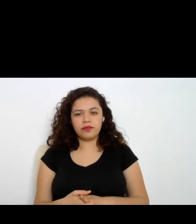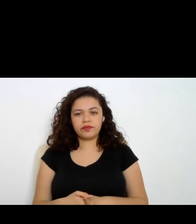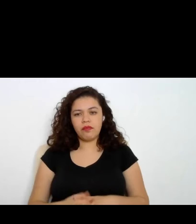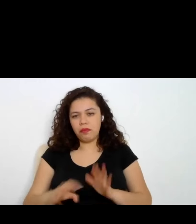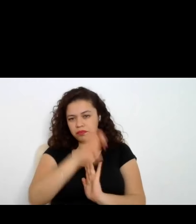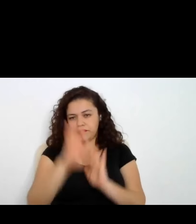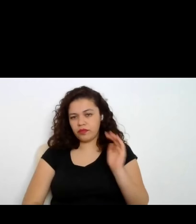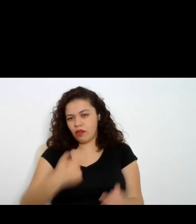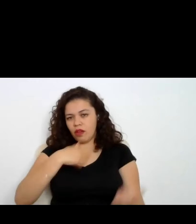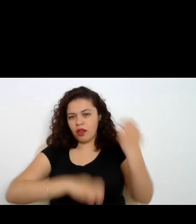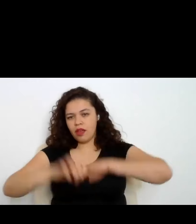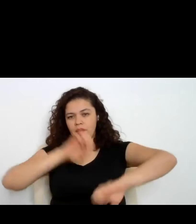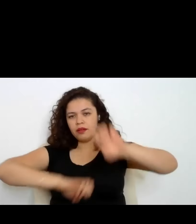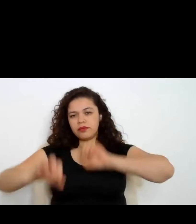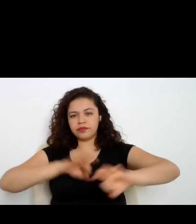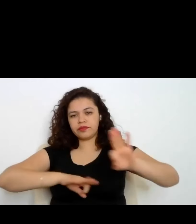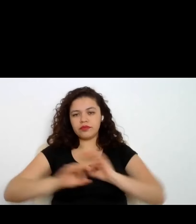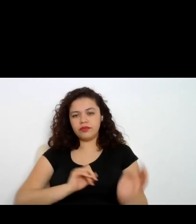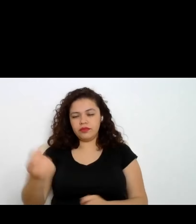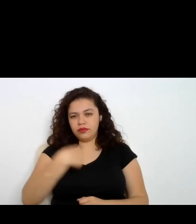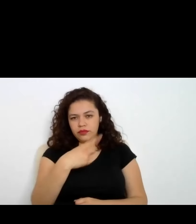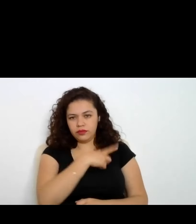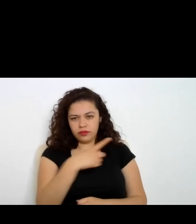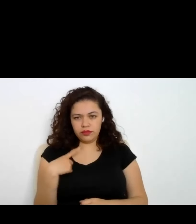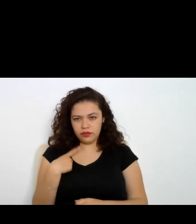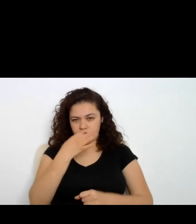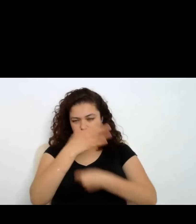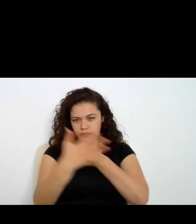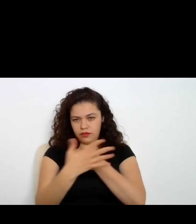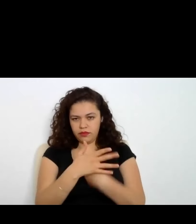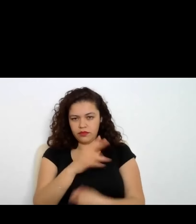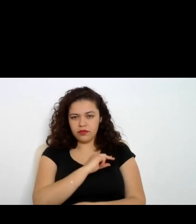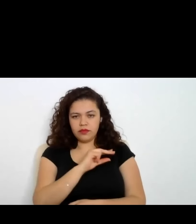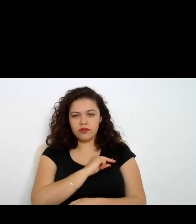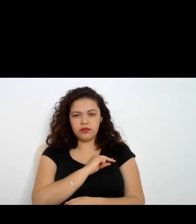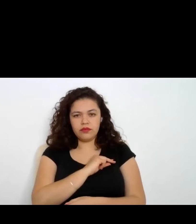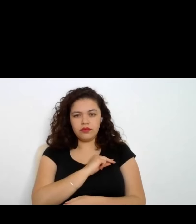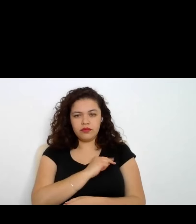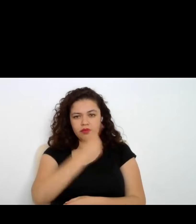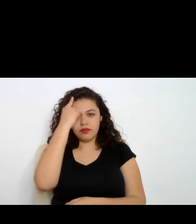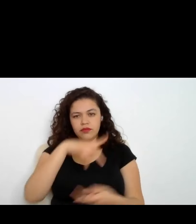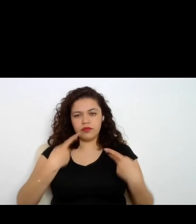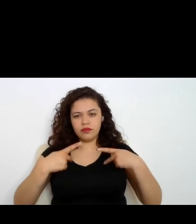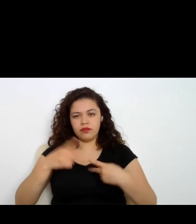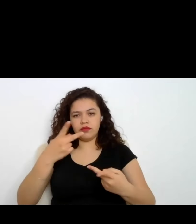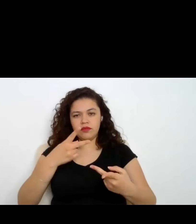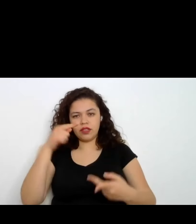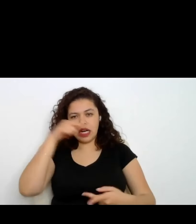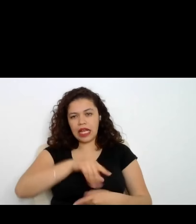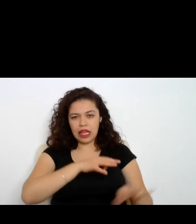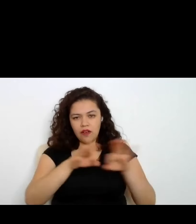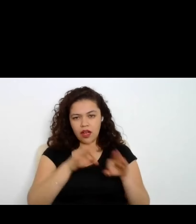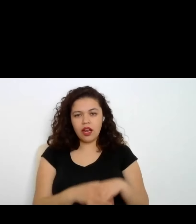trabajo en una empresa, yo tengo que tener avisos de privacidad para mis empleados